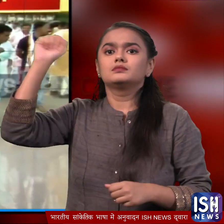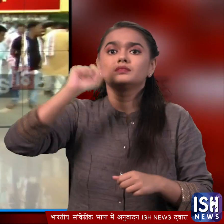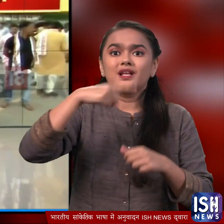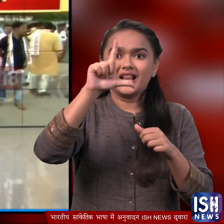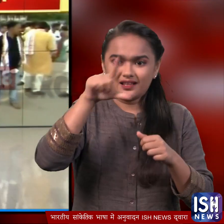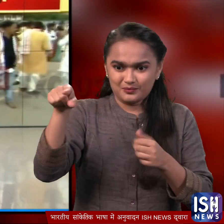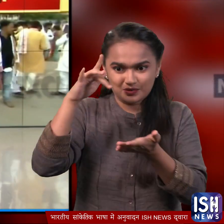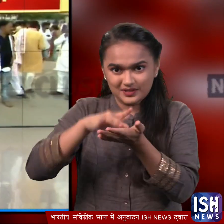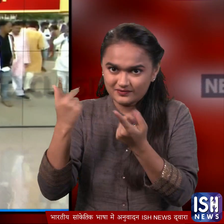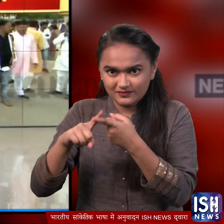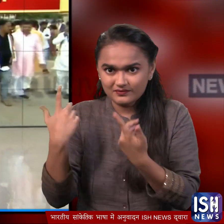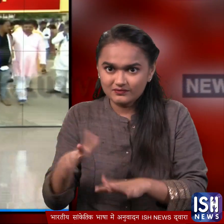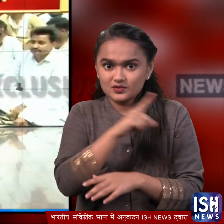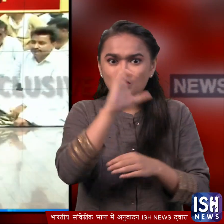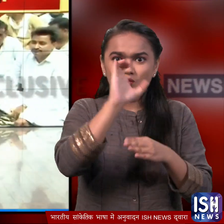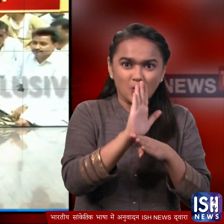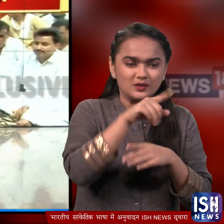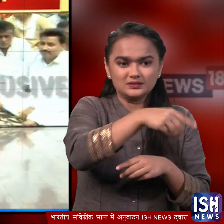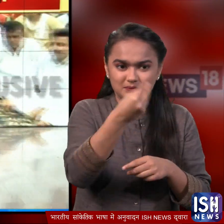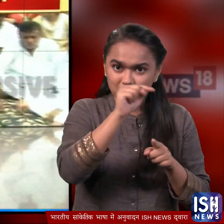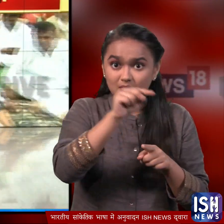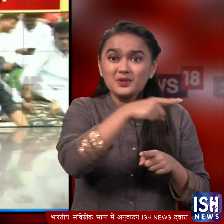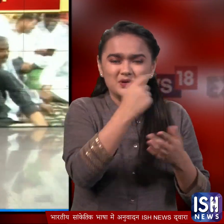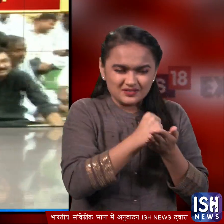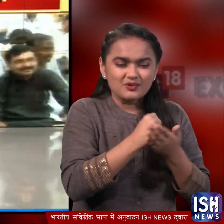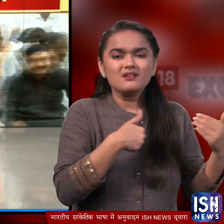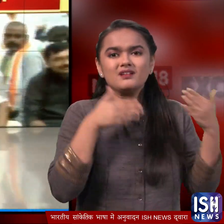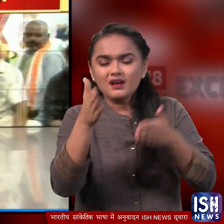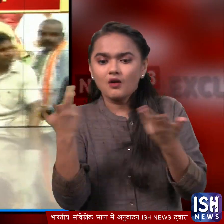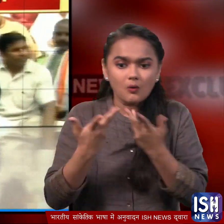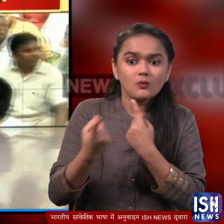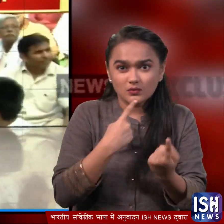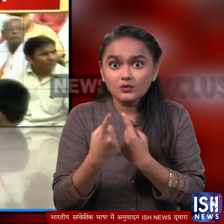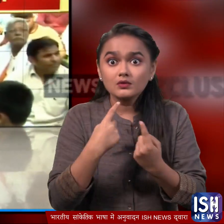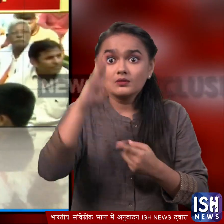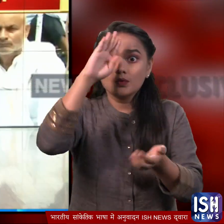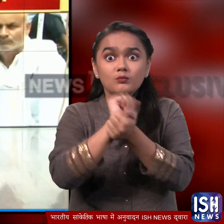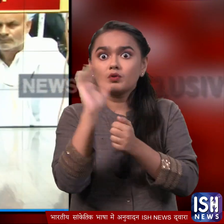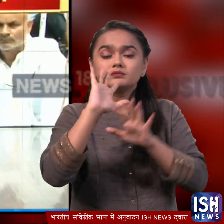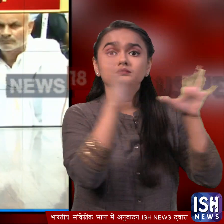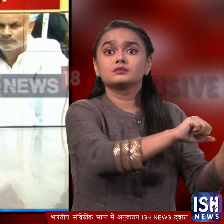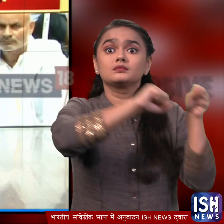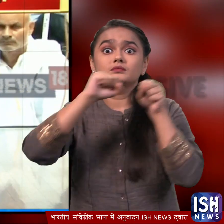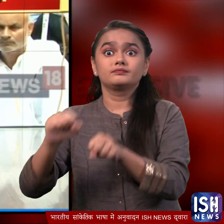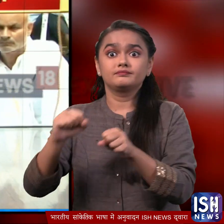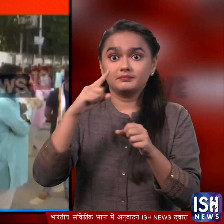कांड के बाद प्रियंका और कांग्रेस सांसद दीपेंद्र हुड्डा ने वहां जाने की कोशिश की थी, लेकिन पुलिस ने उनको हिरासत में ले